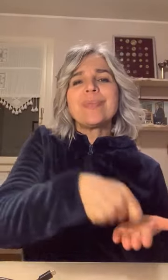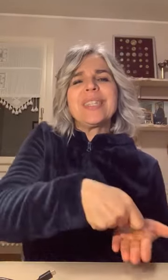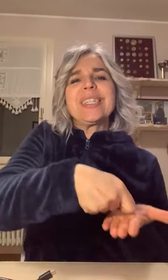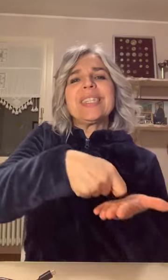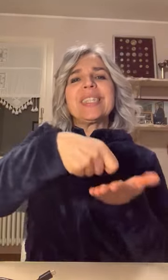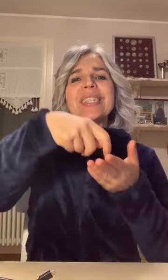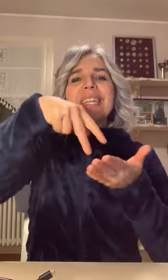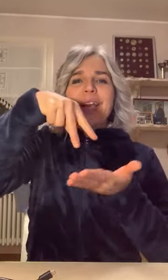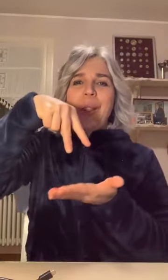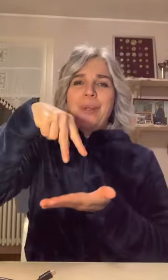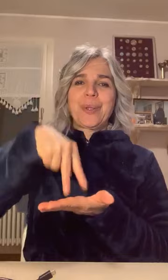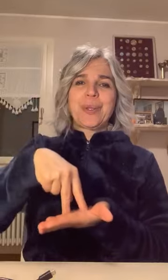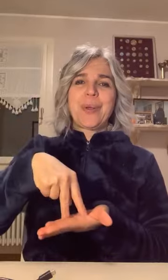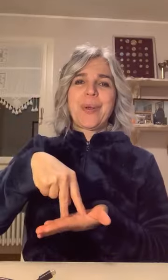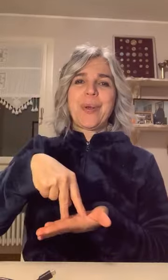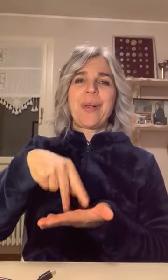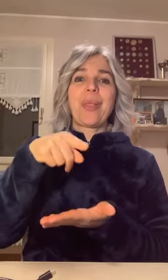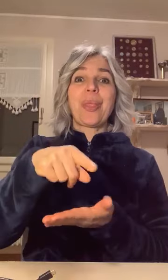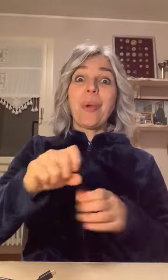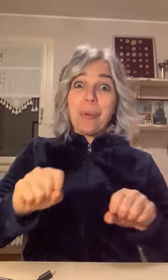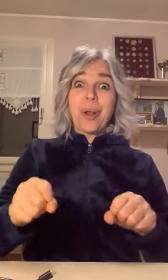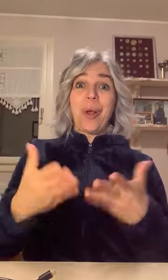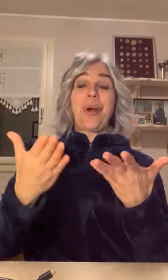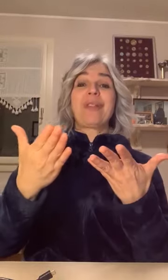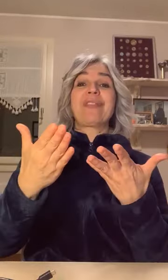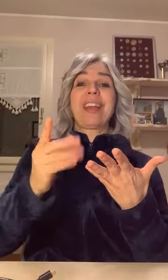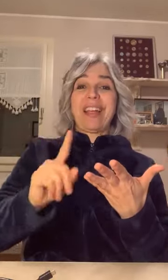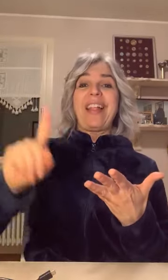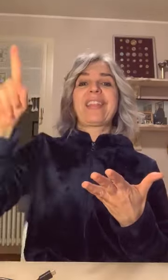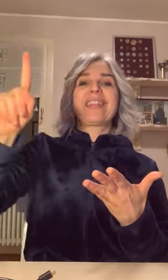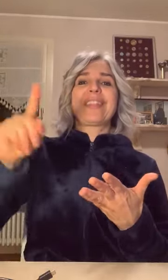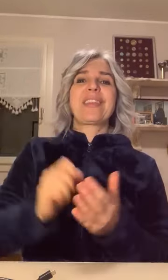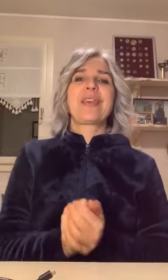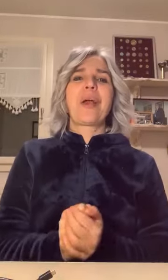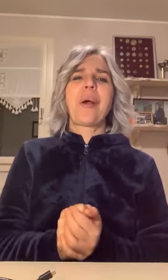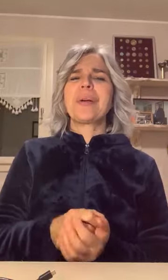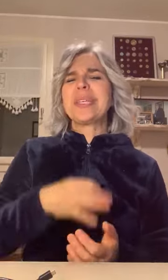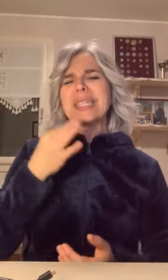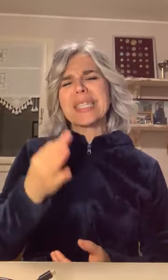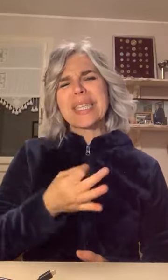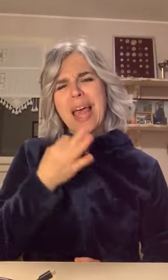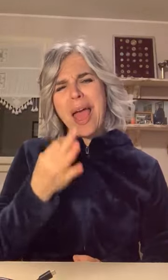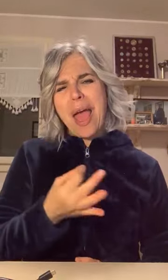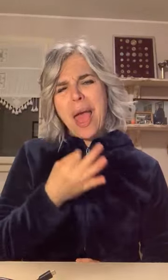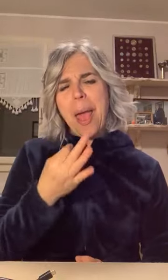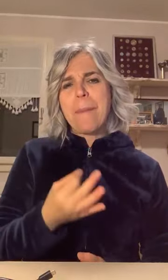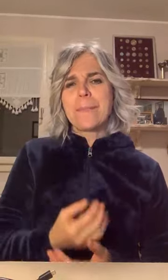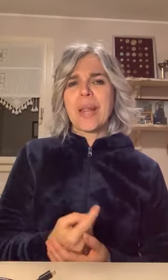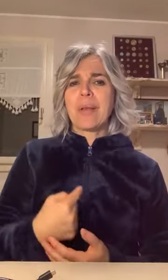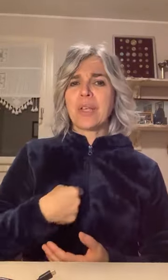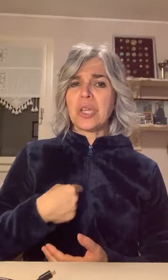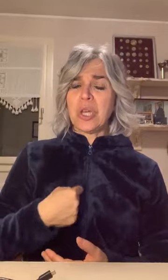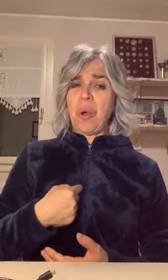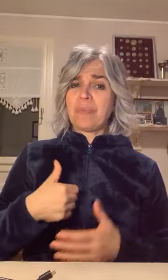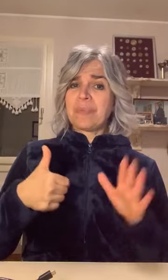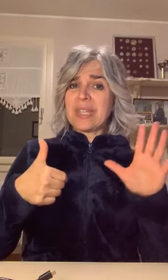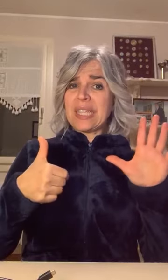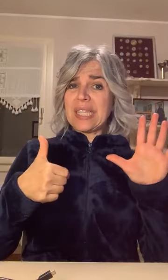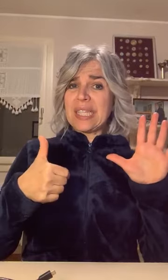chiamato il Signore, e quante volte nelle mie difficoltà, in 60 anni di vita, da quando lo conosco, da quando si è fatto conoscere